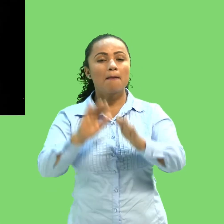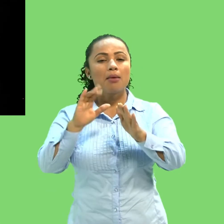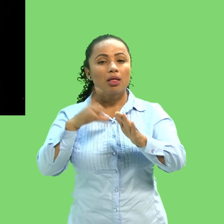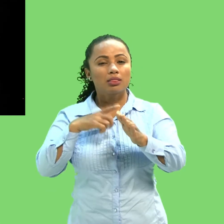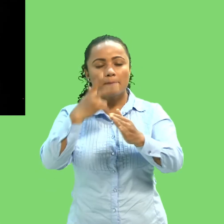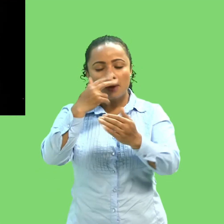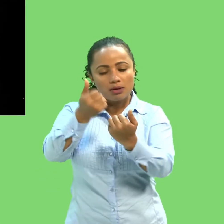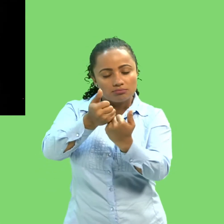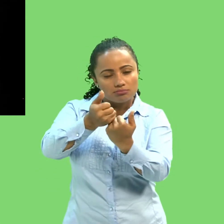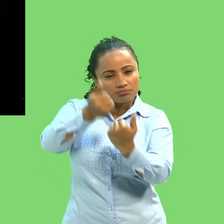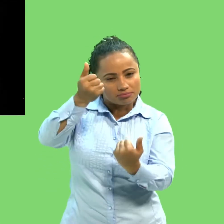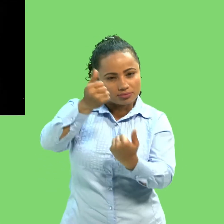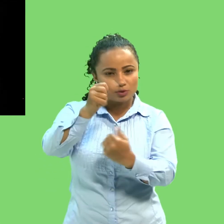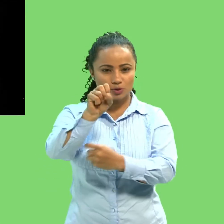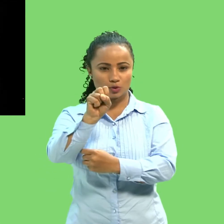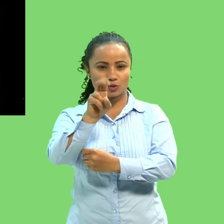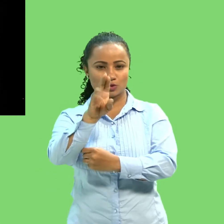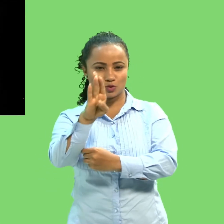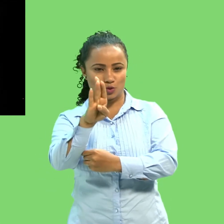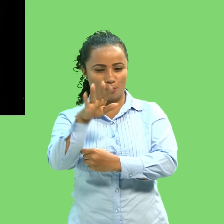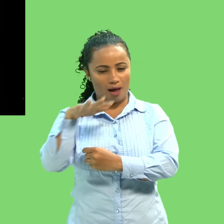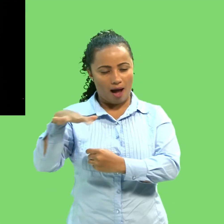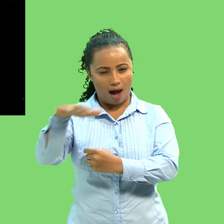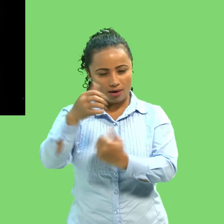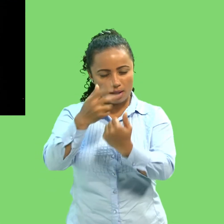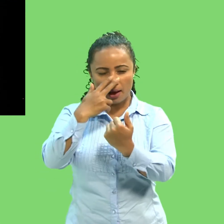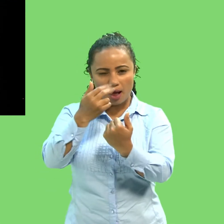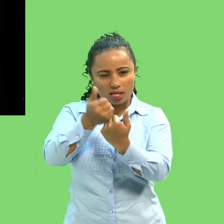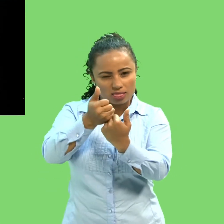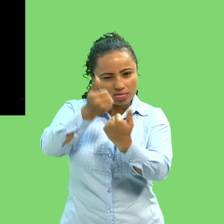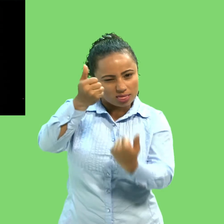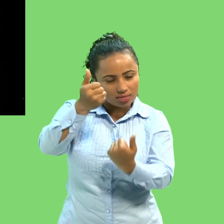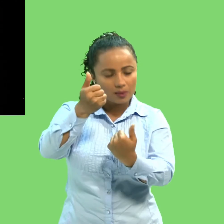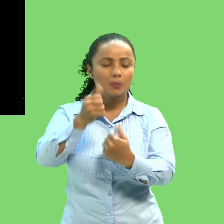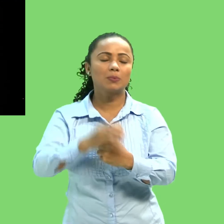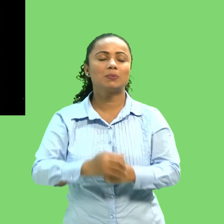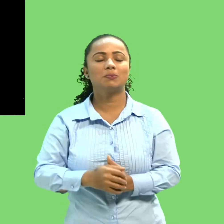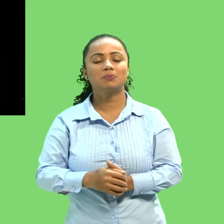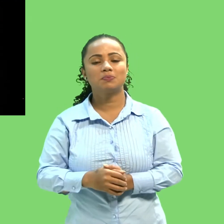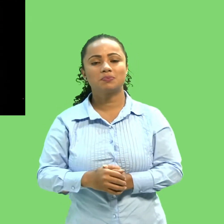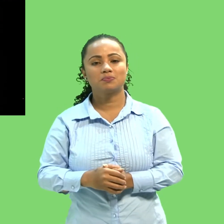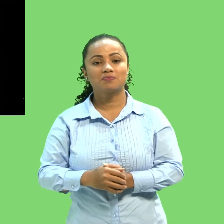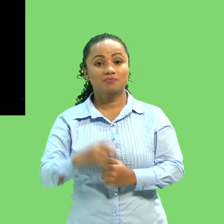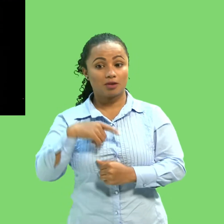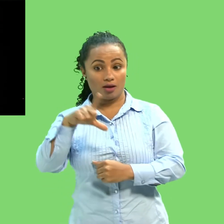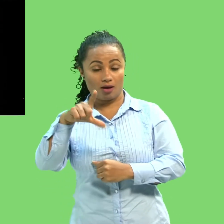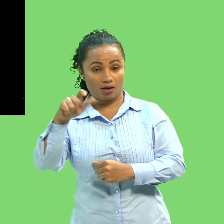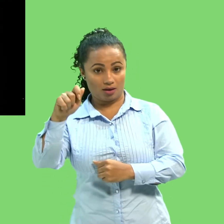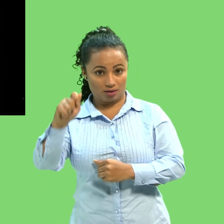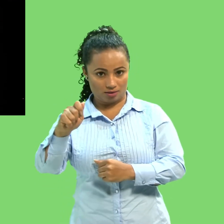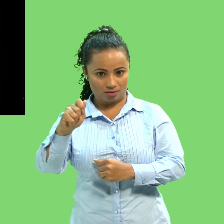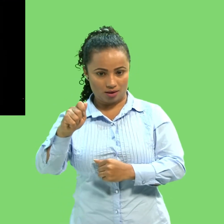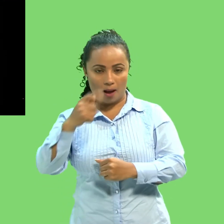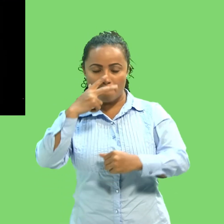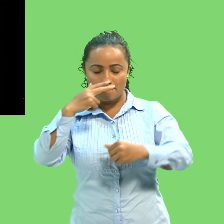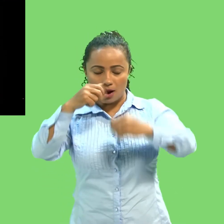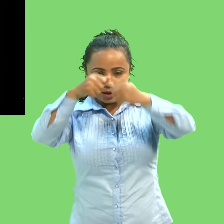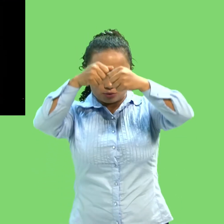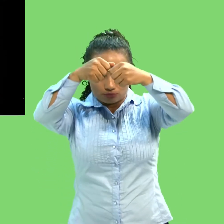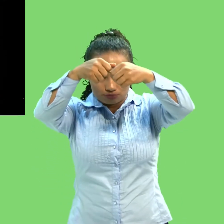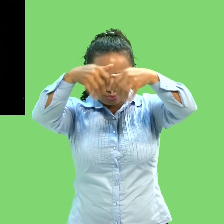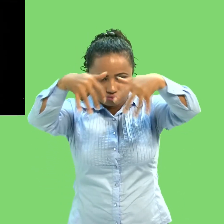da linguística, né? Nós já falamos isso anteriormente, só para reforçar para vocês esse conhecimento, né? A LA é um ramo